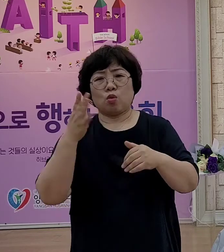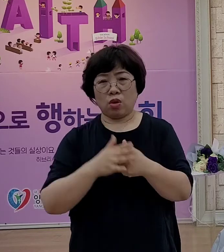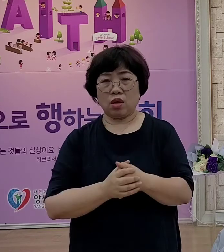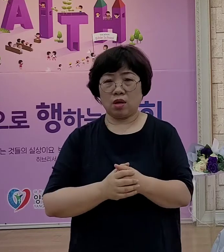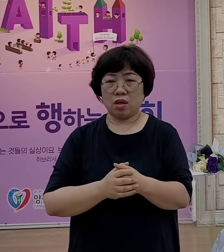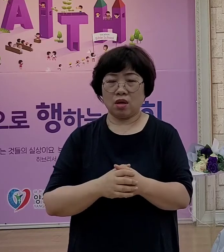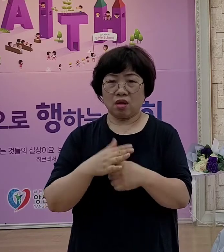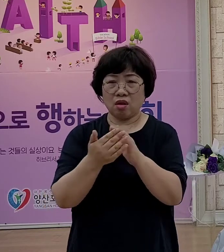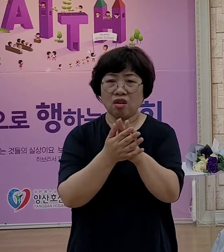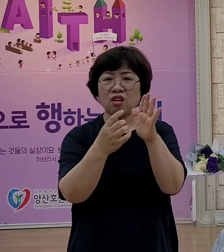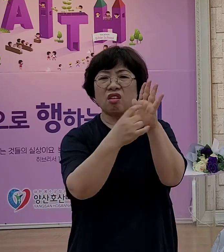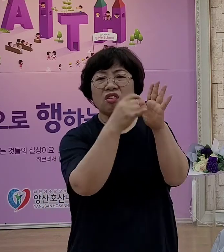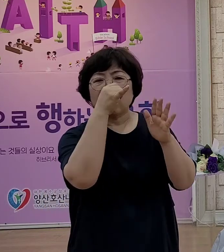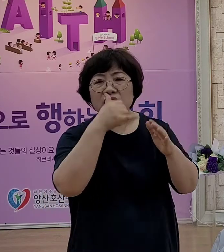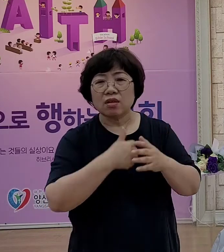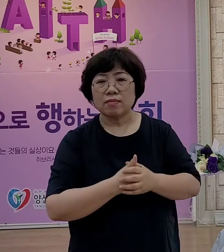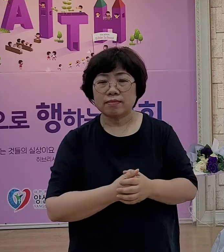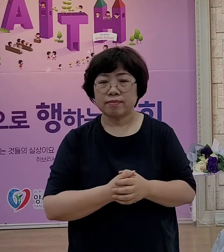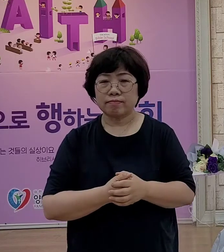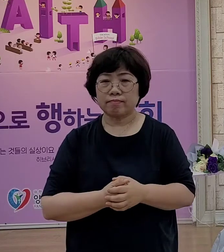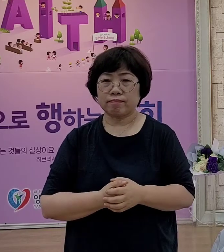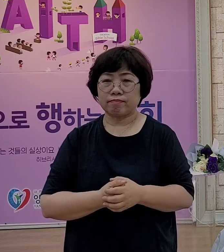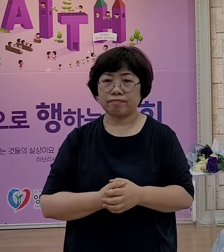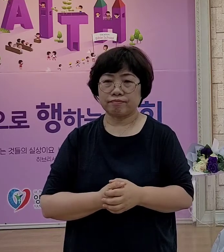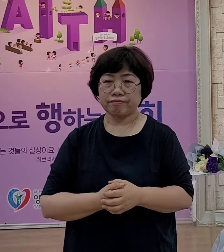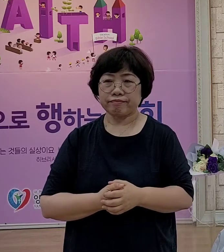정확하게 꿰뚫고 있습니다.